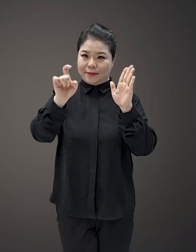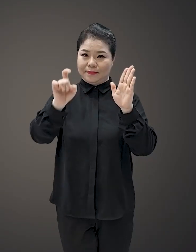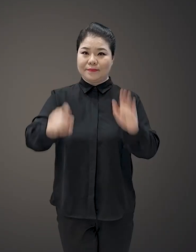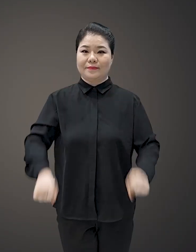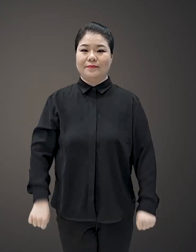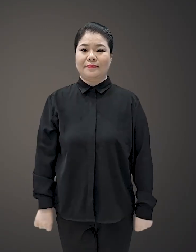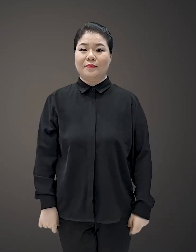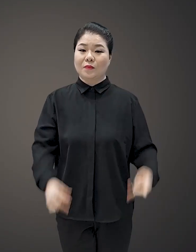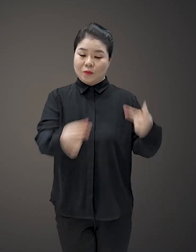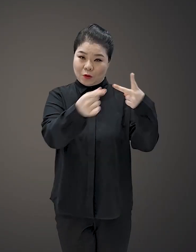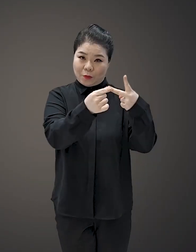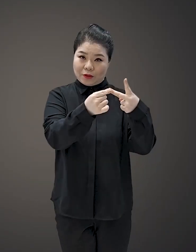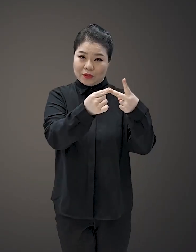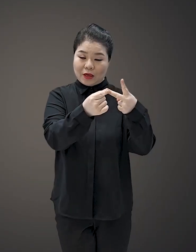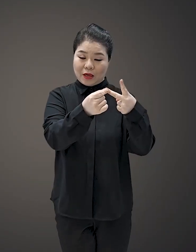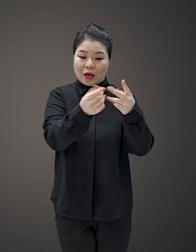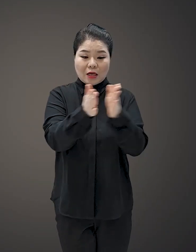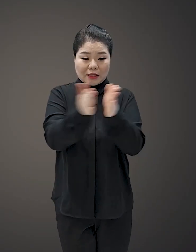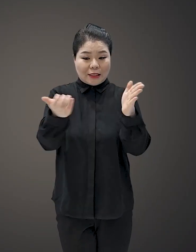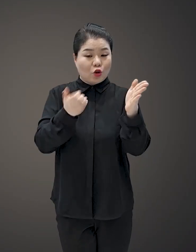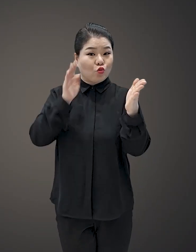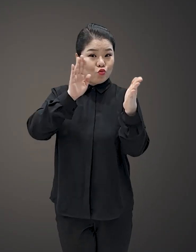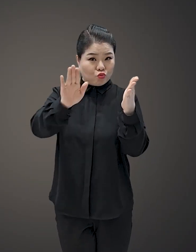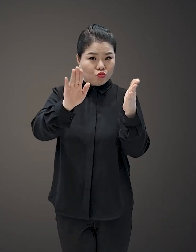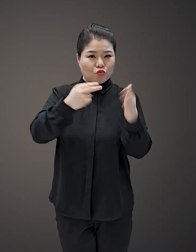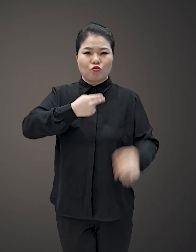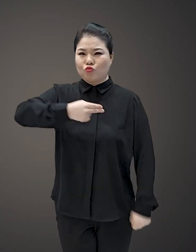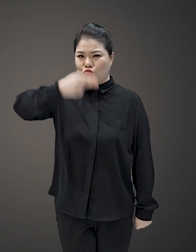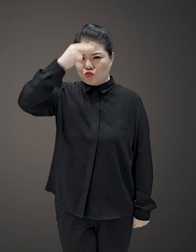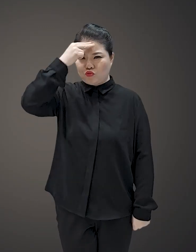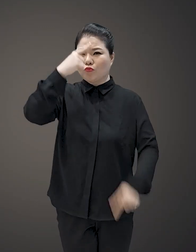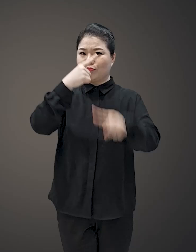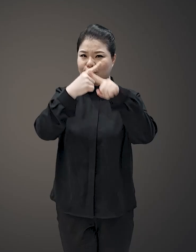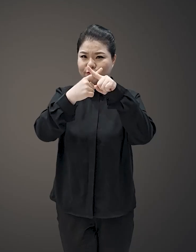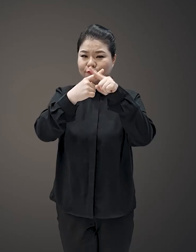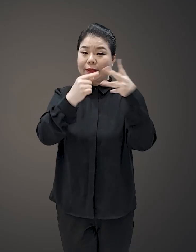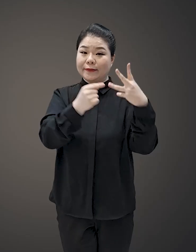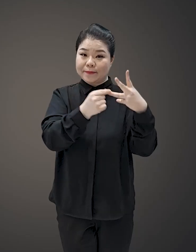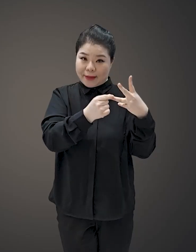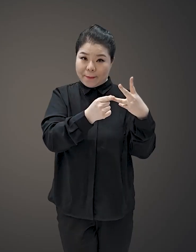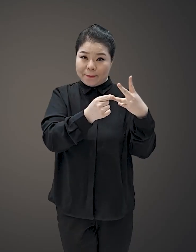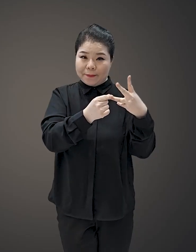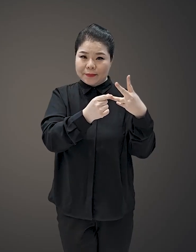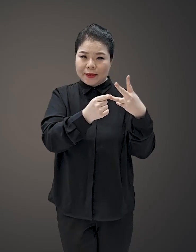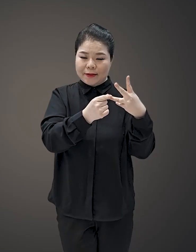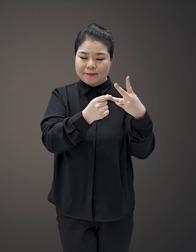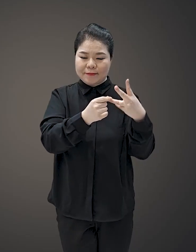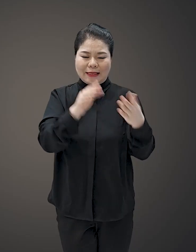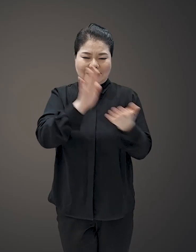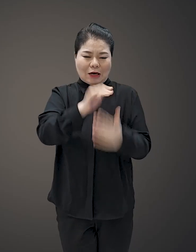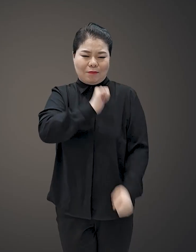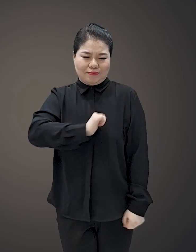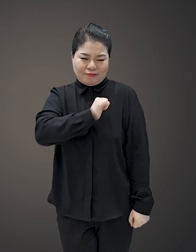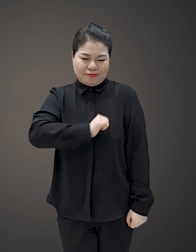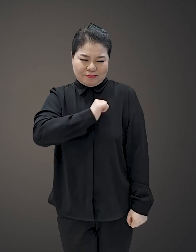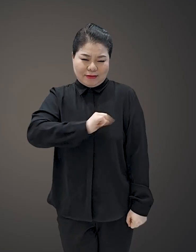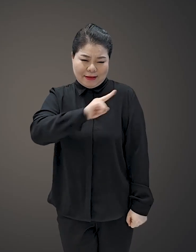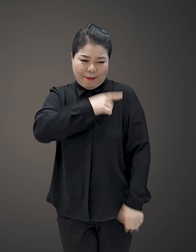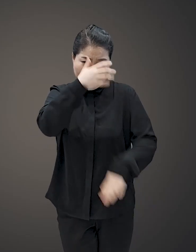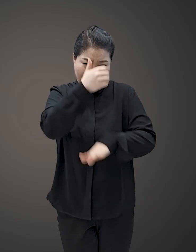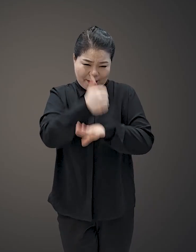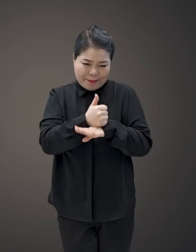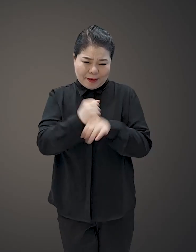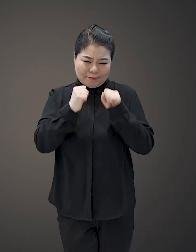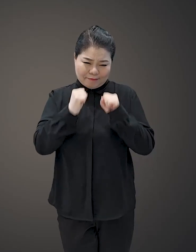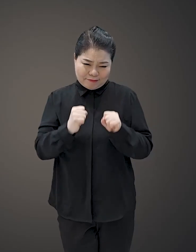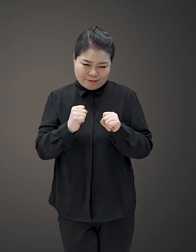110도. 두 번째, 대회 시작 전후 음주 금지. 세 번째, 가장 마지막에 제 발로